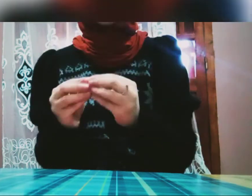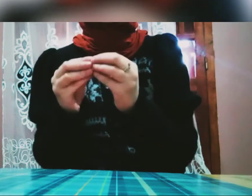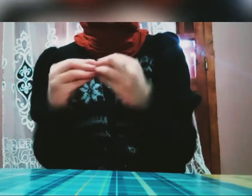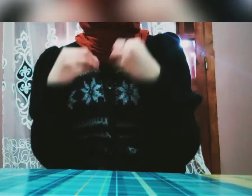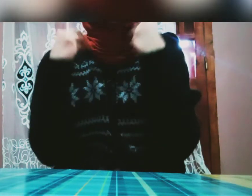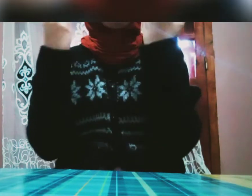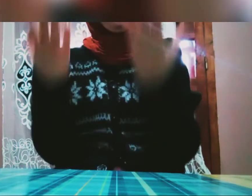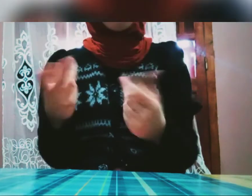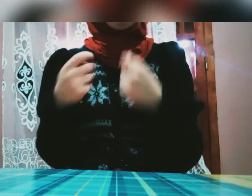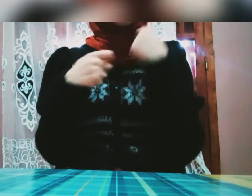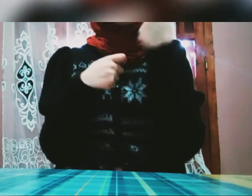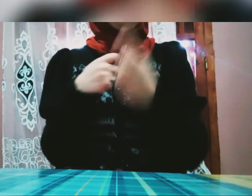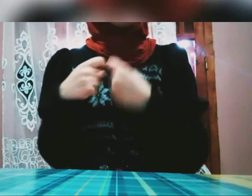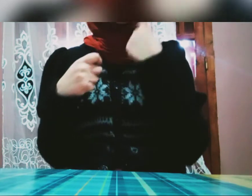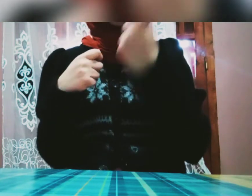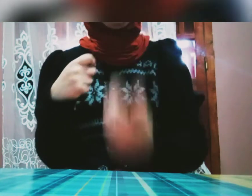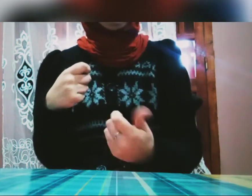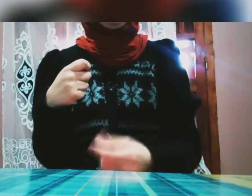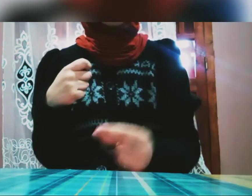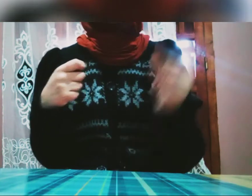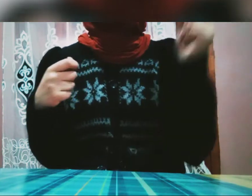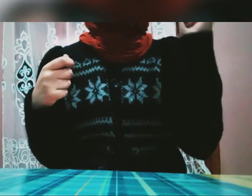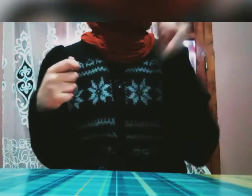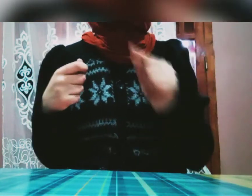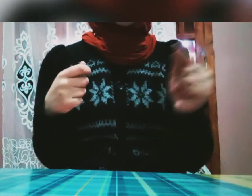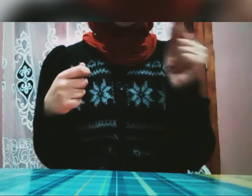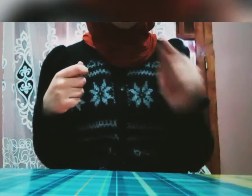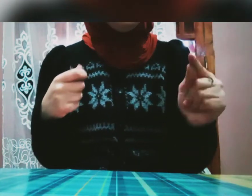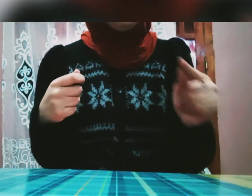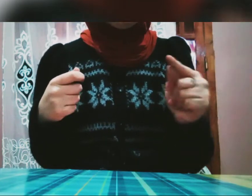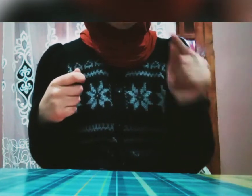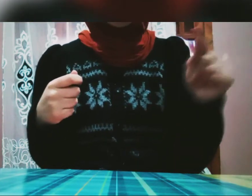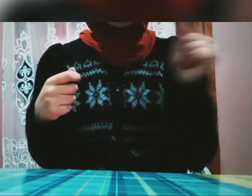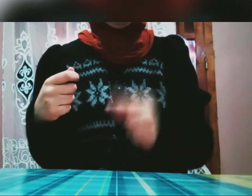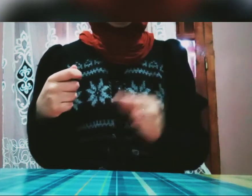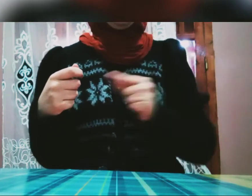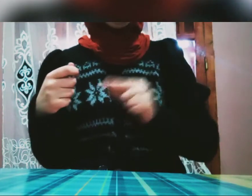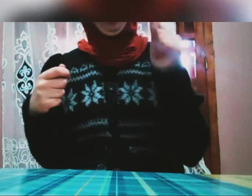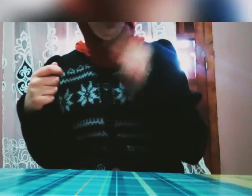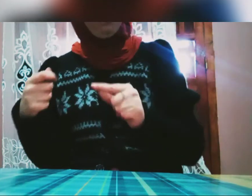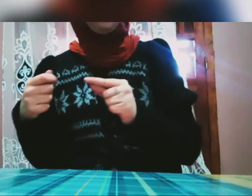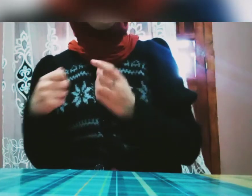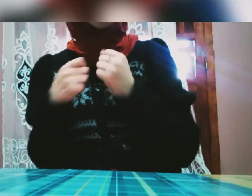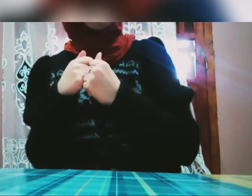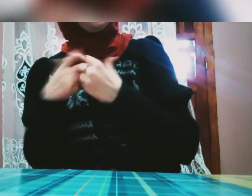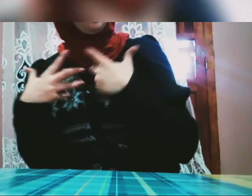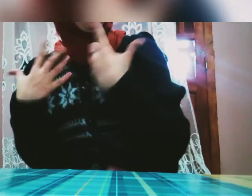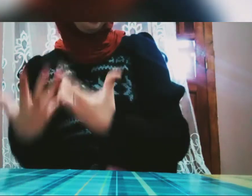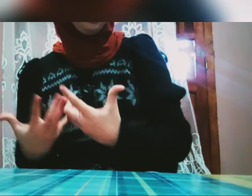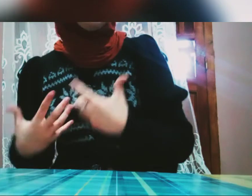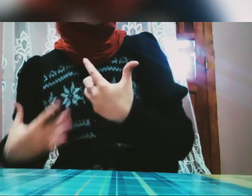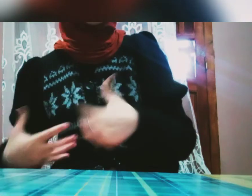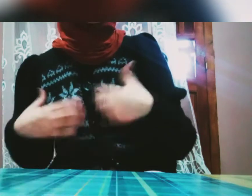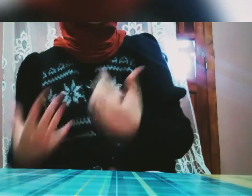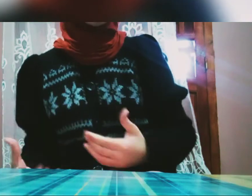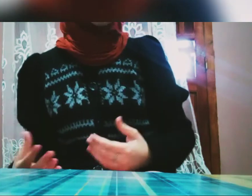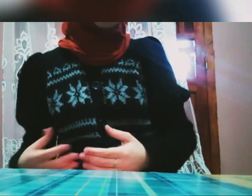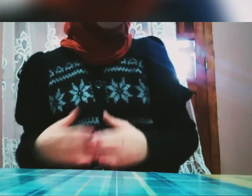حاب توصل له وقعد تسعى به توصل له. بصح يكون أنت الهدف تاعك عن حب تحب هذاك الشيء قاعد تدير فيه في